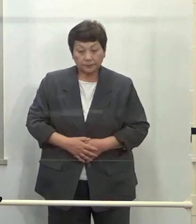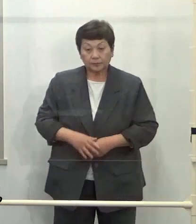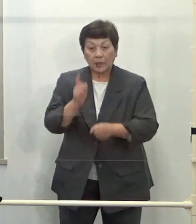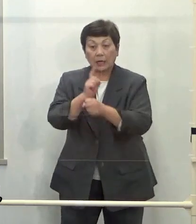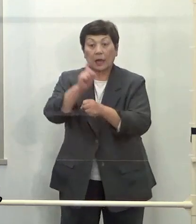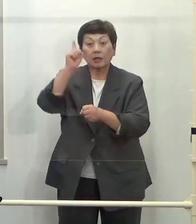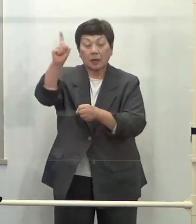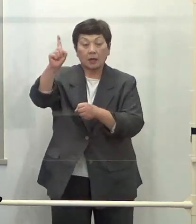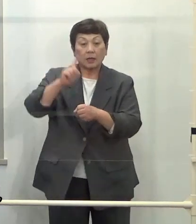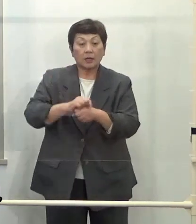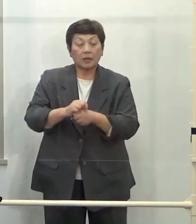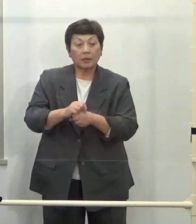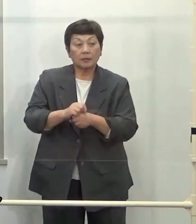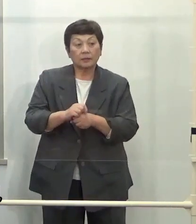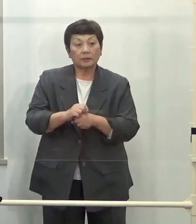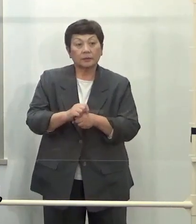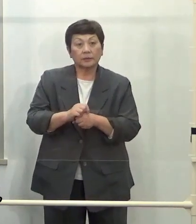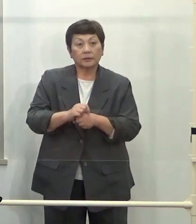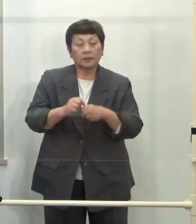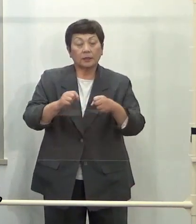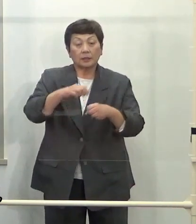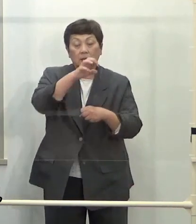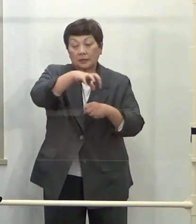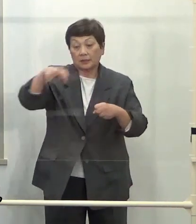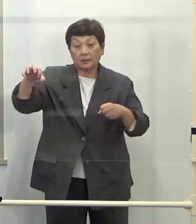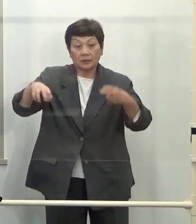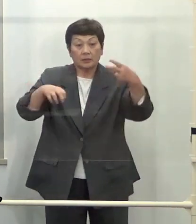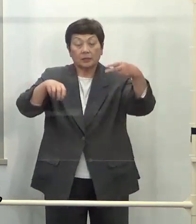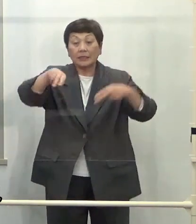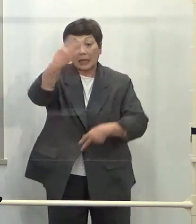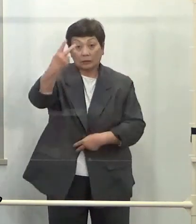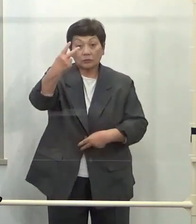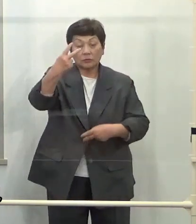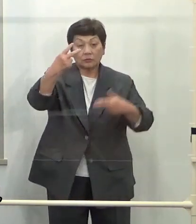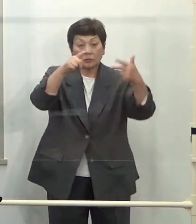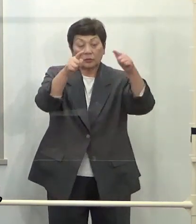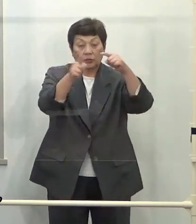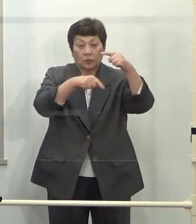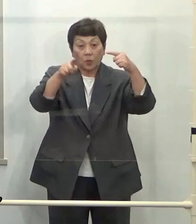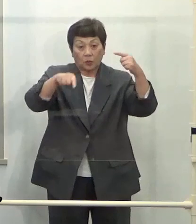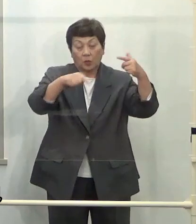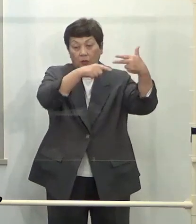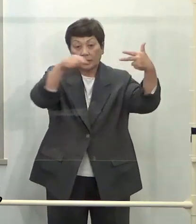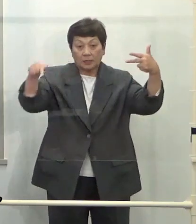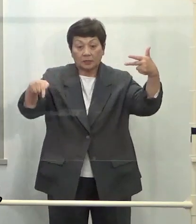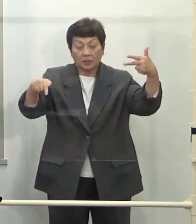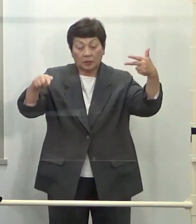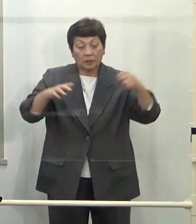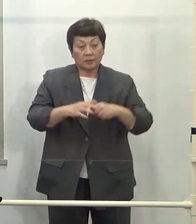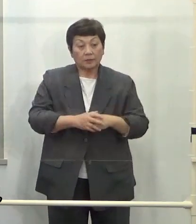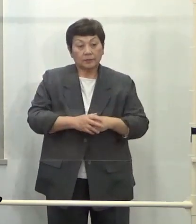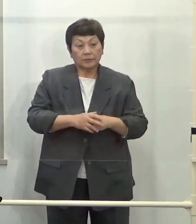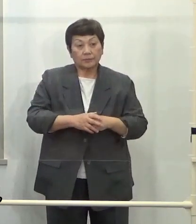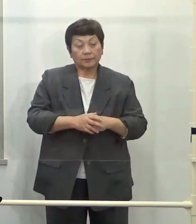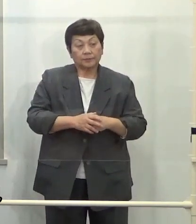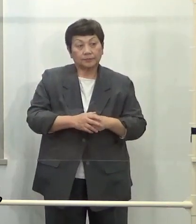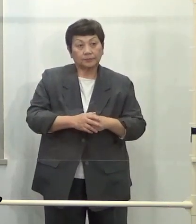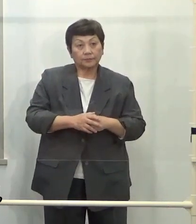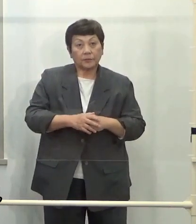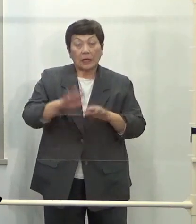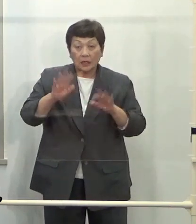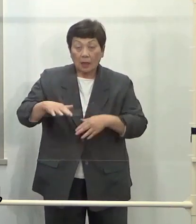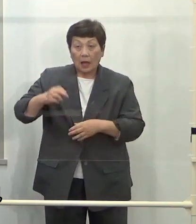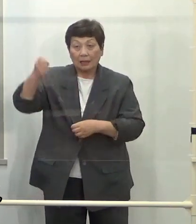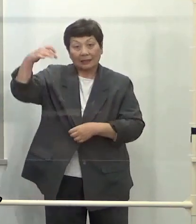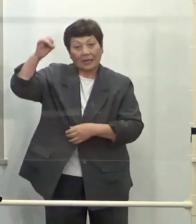来年度、2000施設の約200施設をするとございますが、現在北九州市の主要施設で約2000系で使っております電